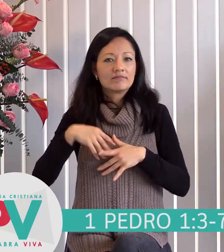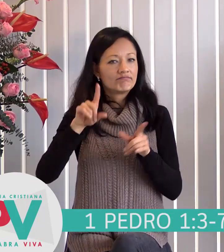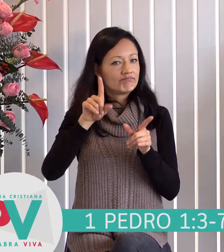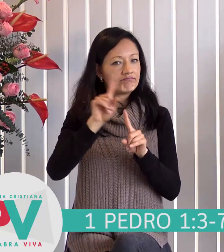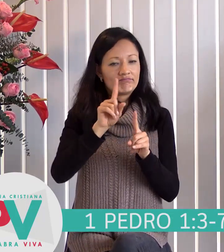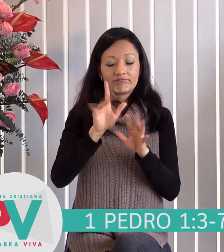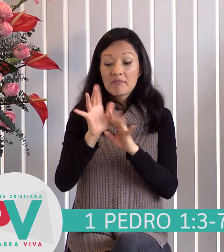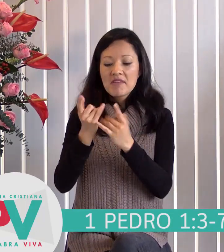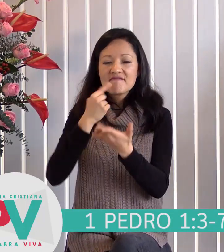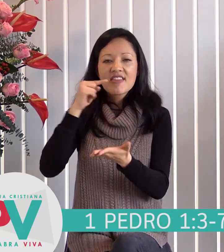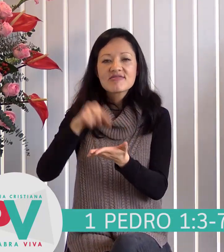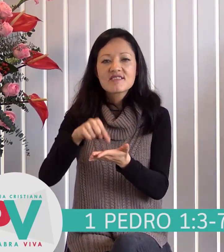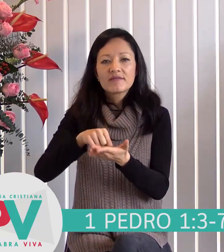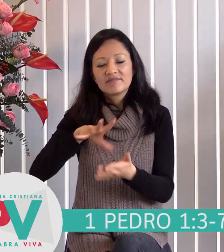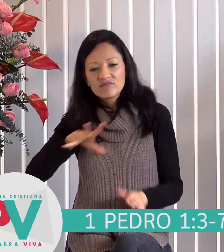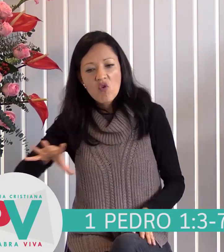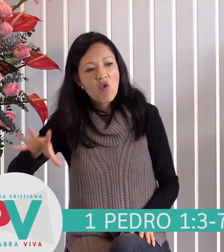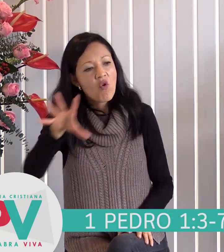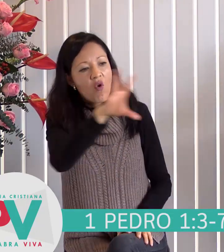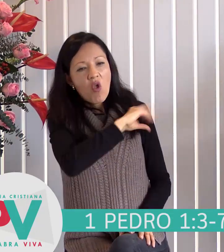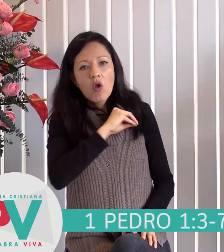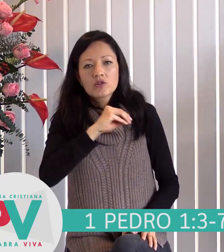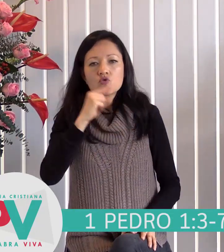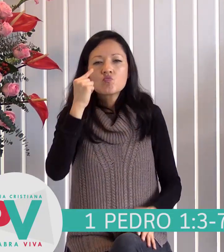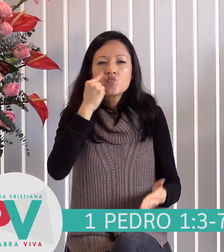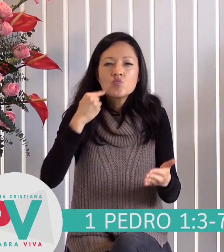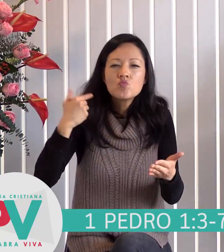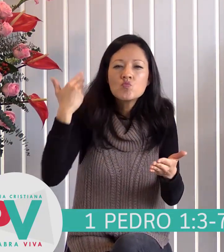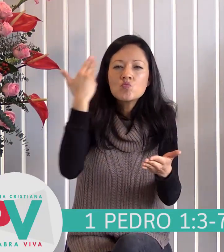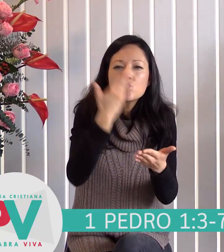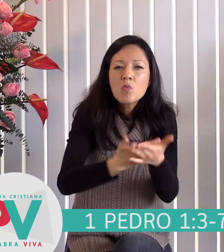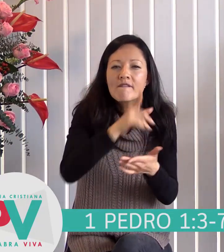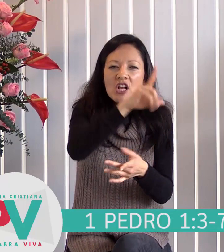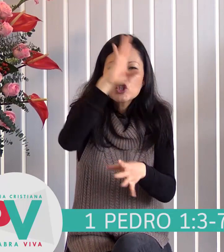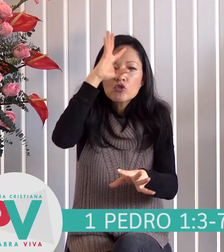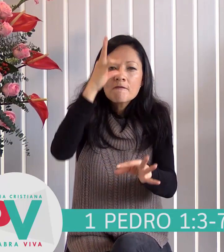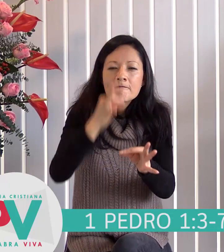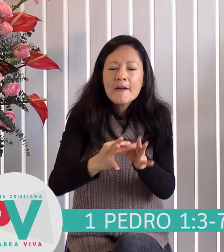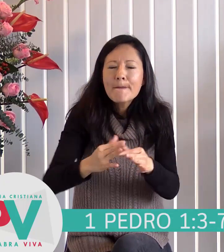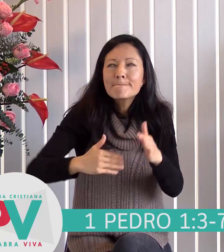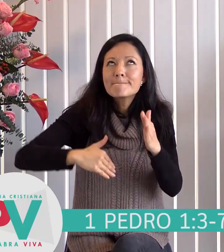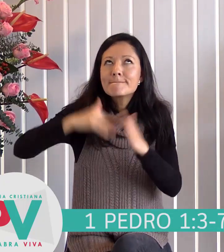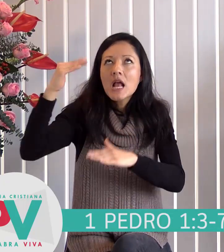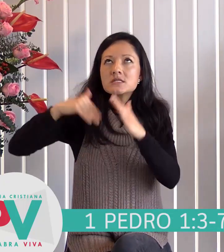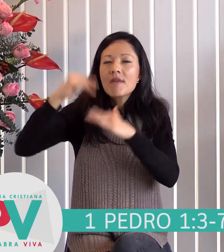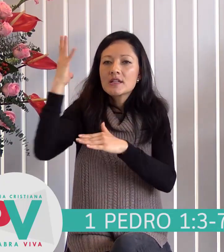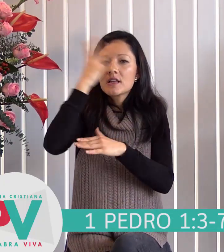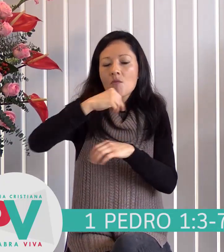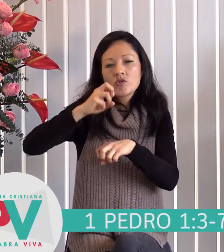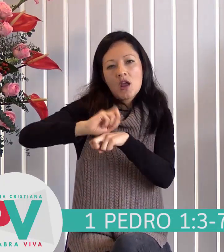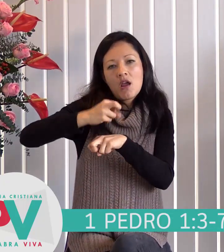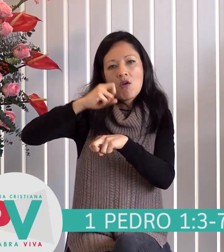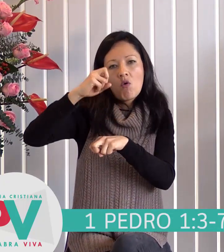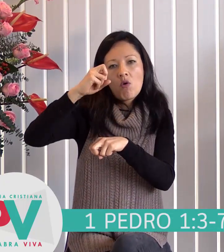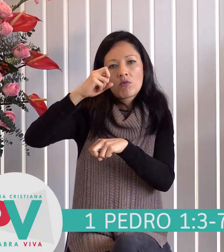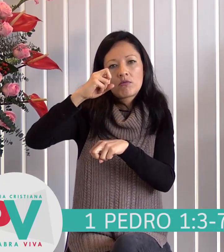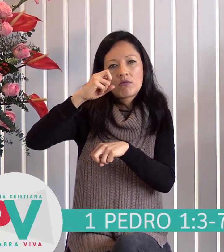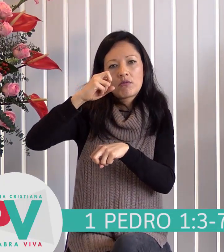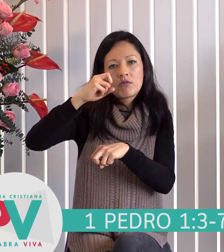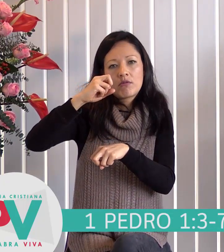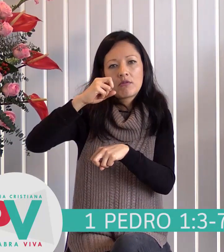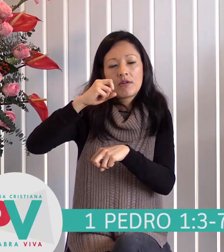Pero dice aquí, para que sometida a prueba vuestra fe, mucho más preciosa que el oro, el